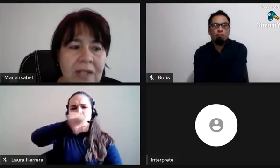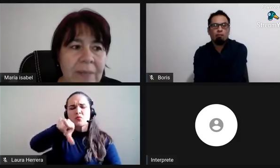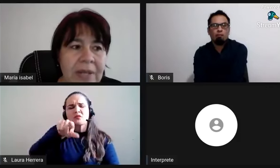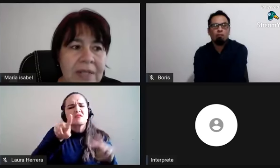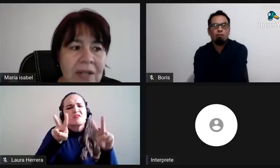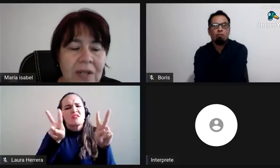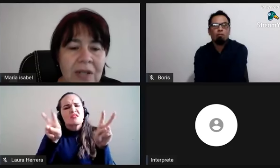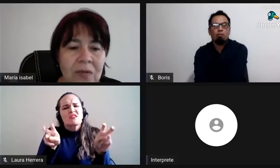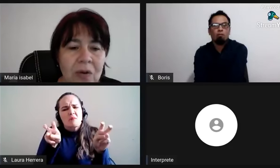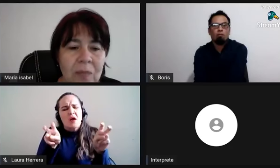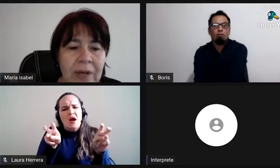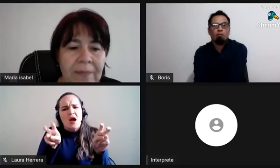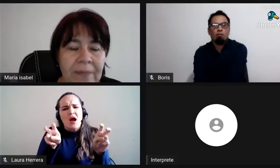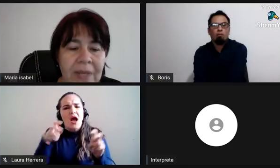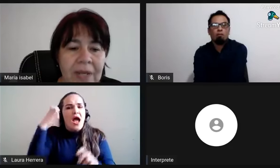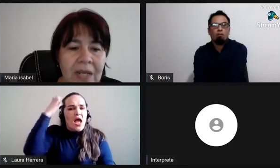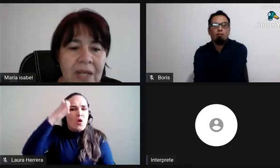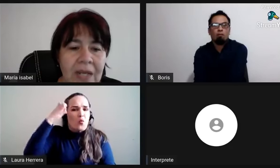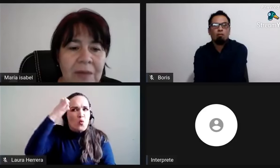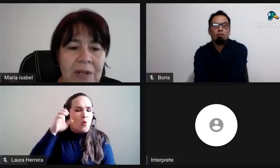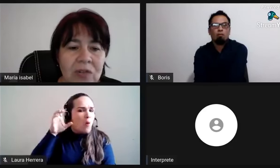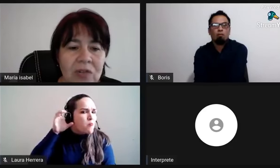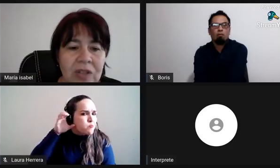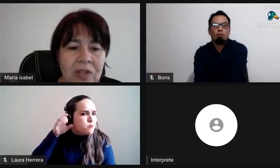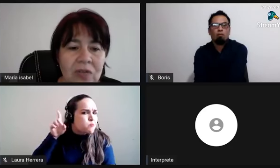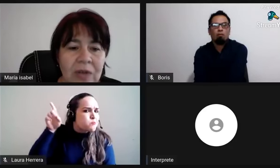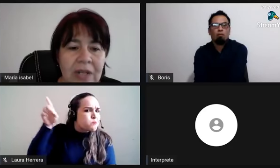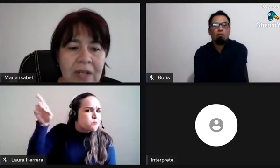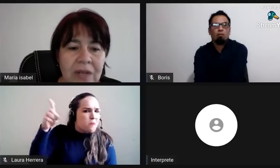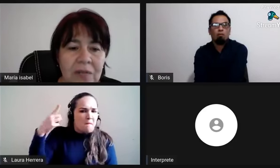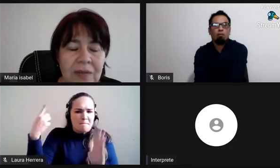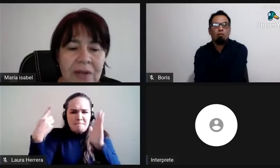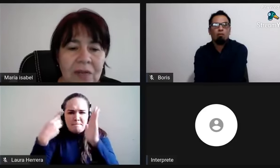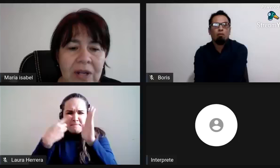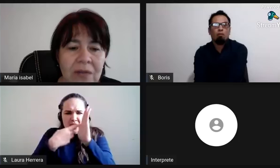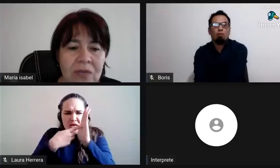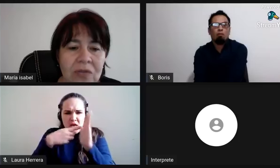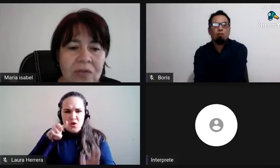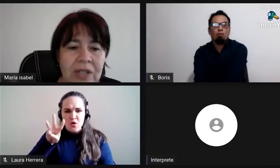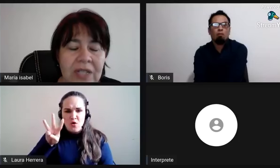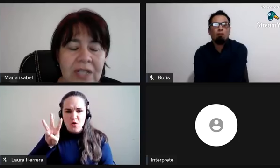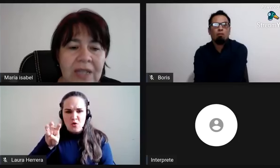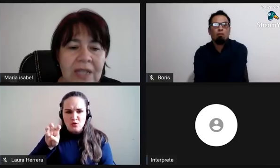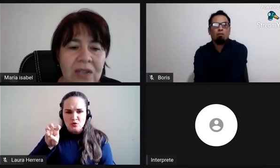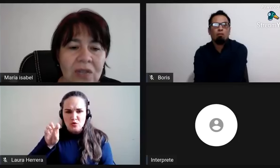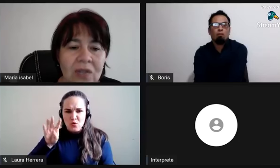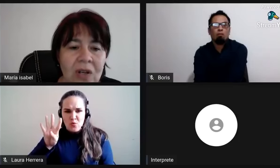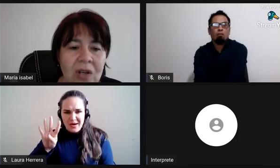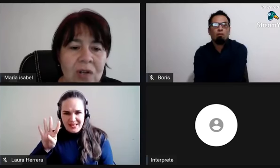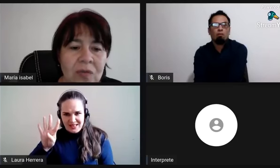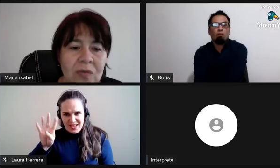estaba pasando en Europa en 1849 con la revolución, y es que tanto